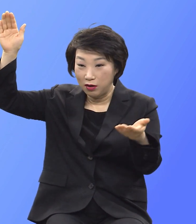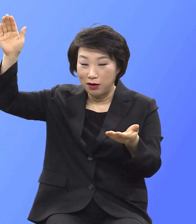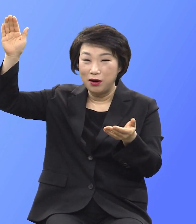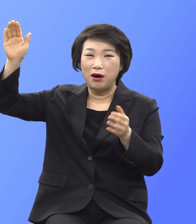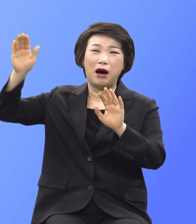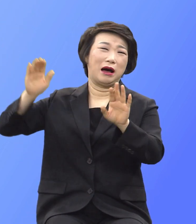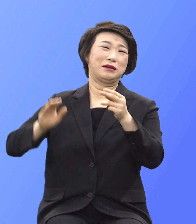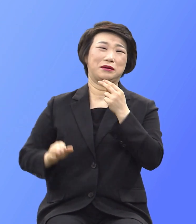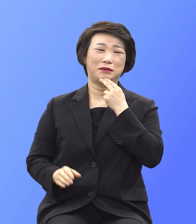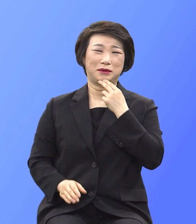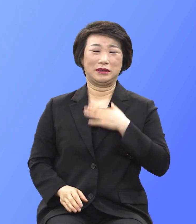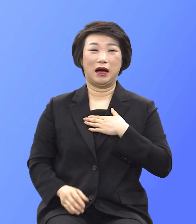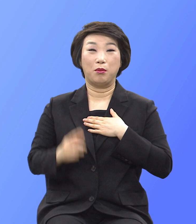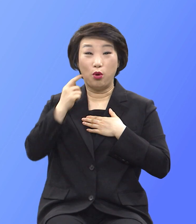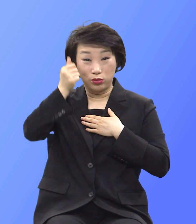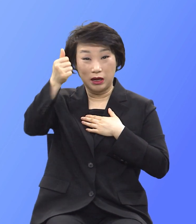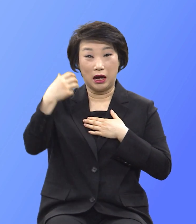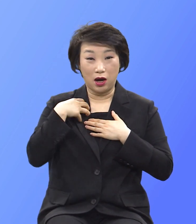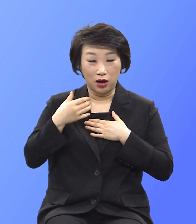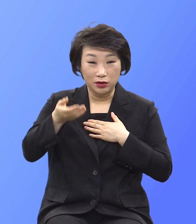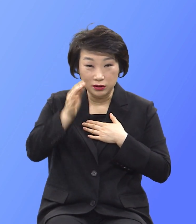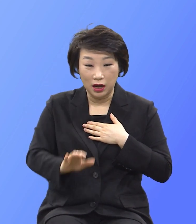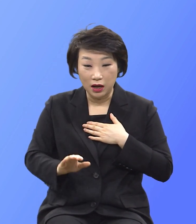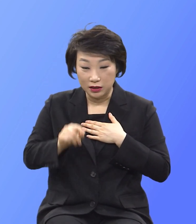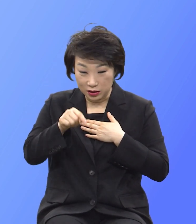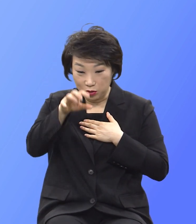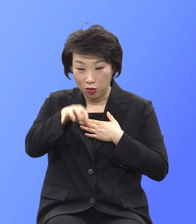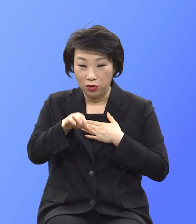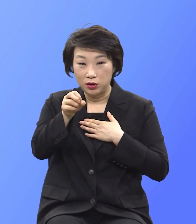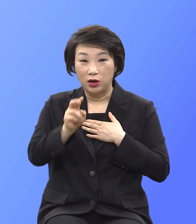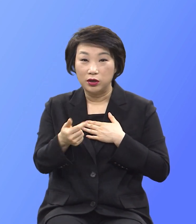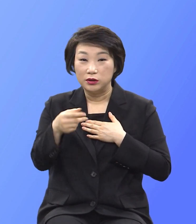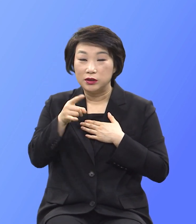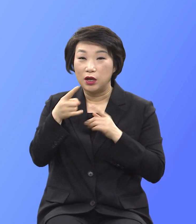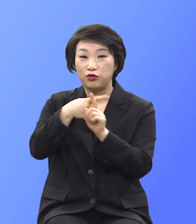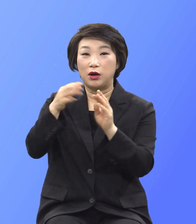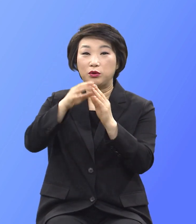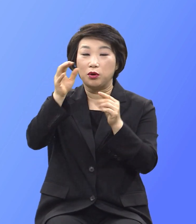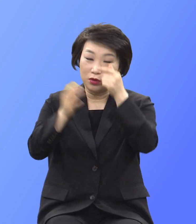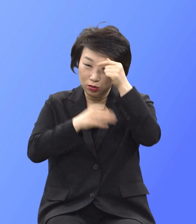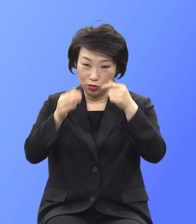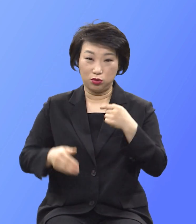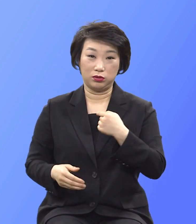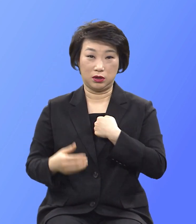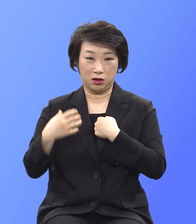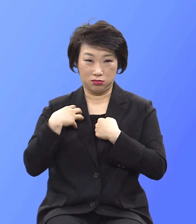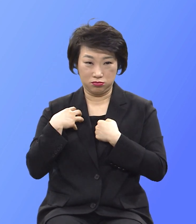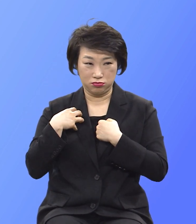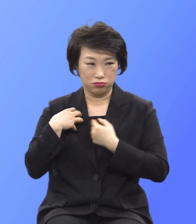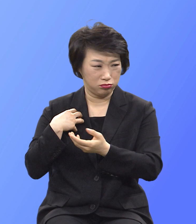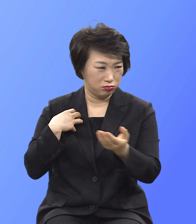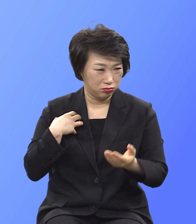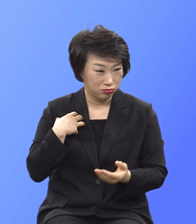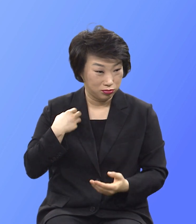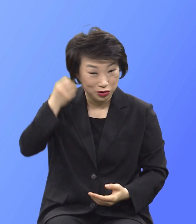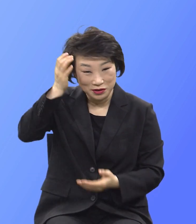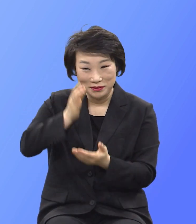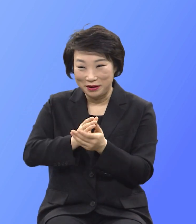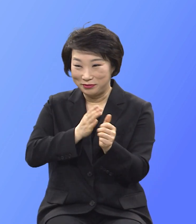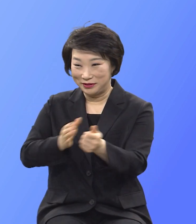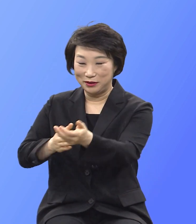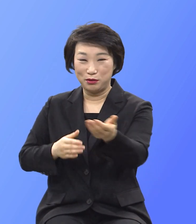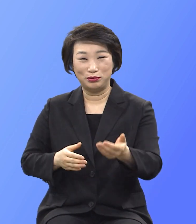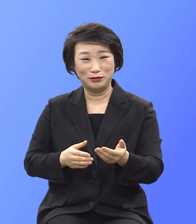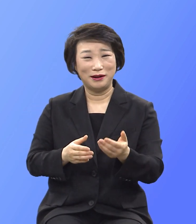저도 목사이기 전에 연세중앙교회 성도라는 사실을 잊지 말아야 돼. 왜 아멘 안 해?